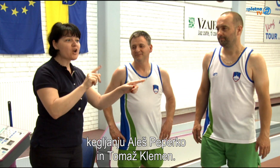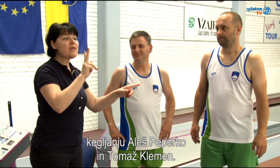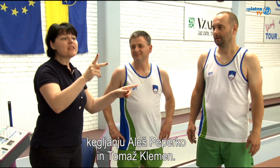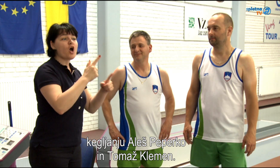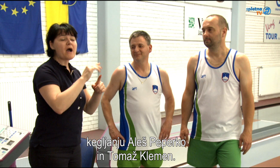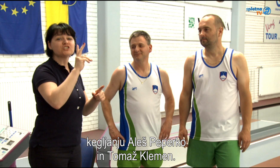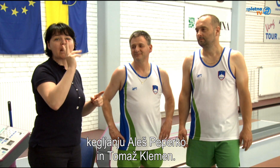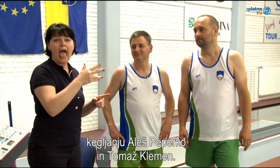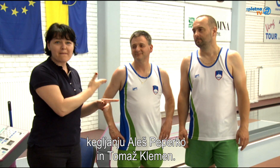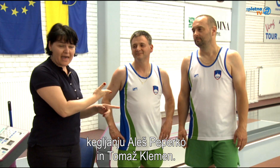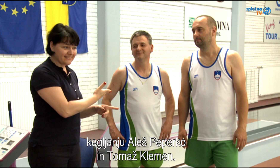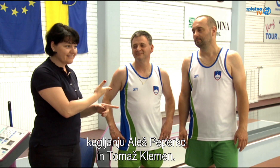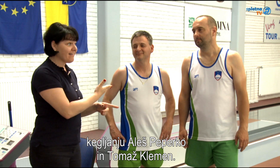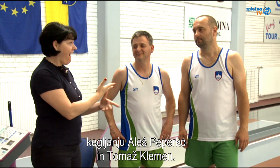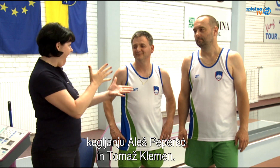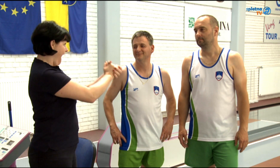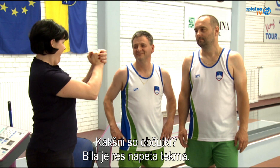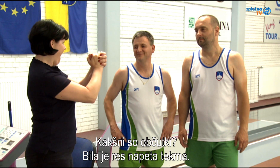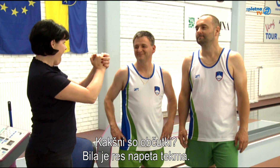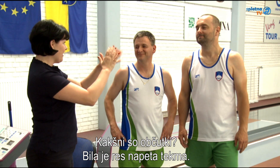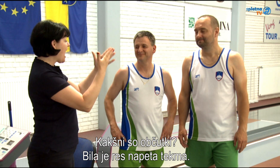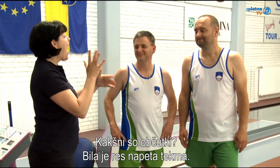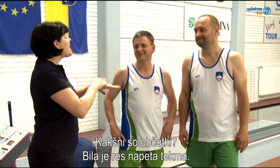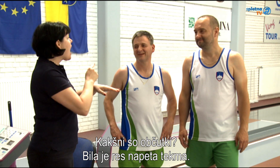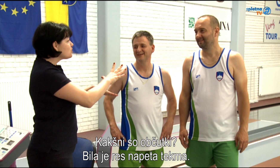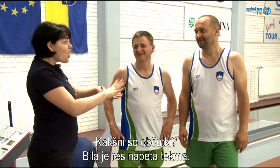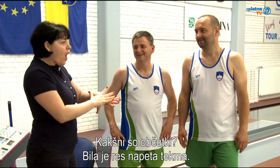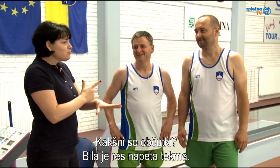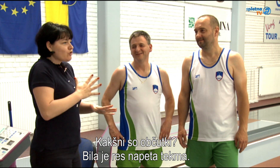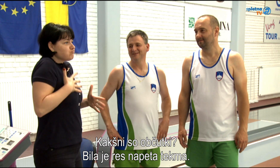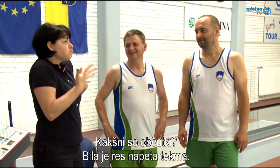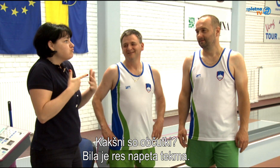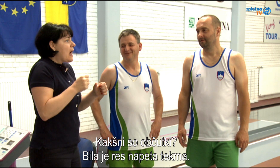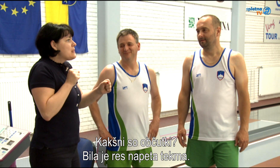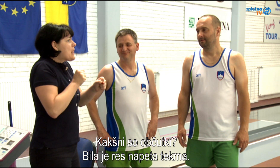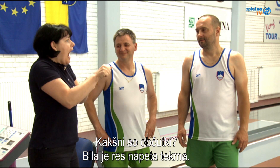Tomaž Klemen. Kakšni so občutki? Bila je res napeta tekma.